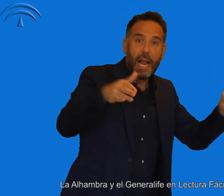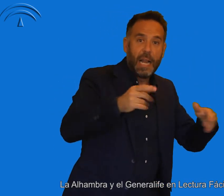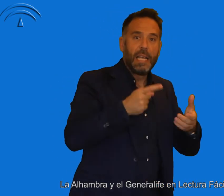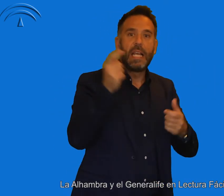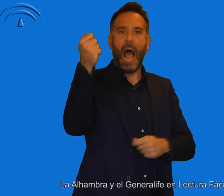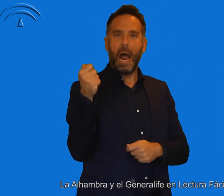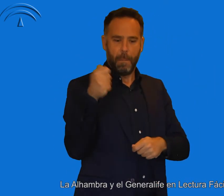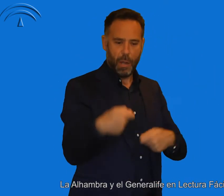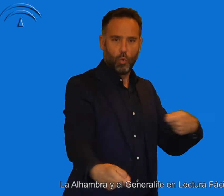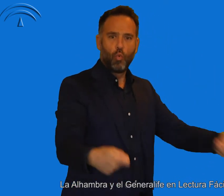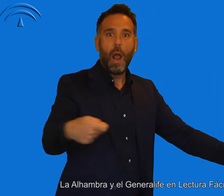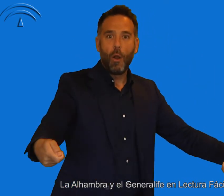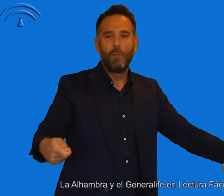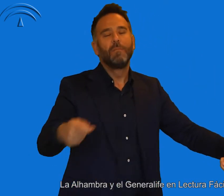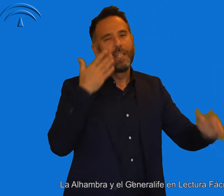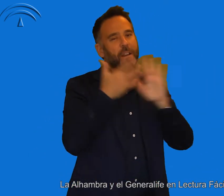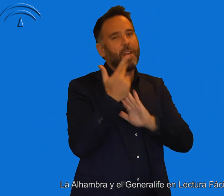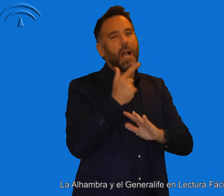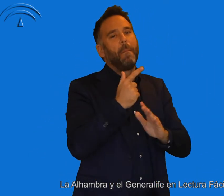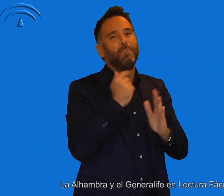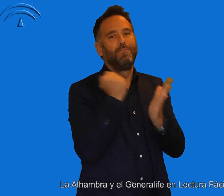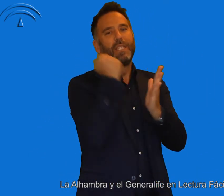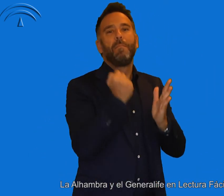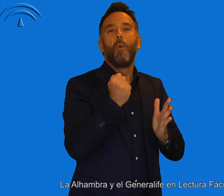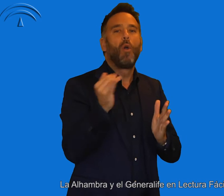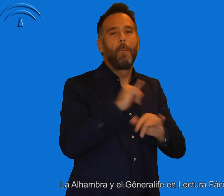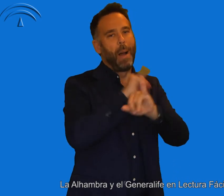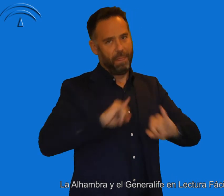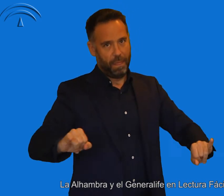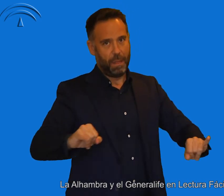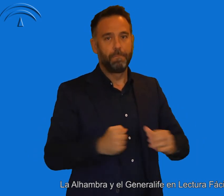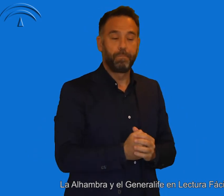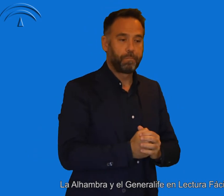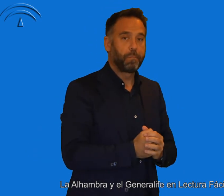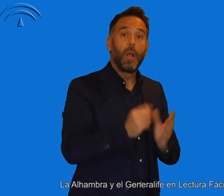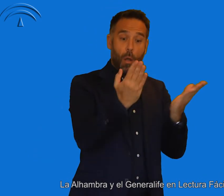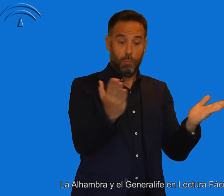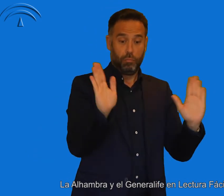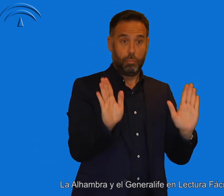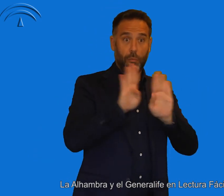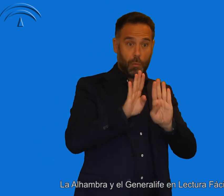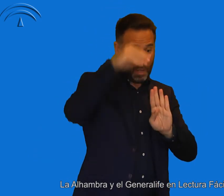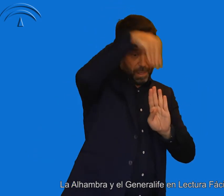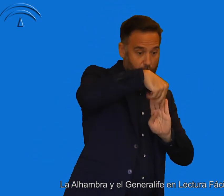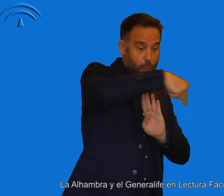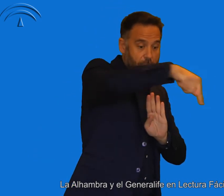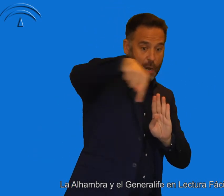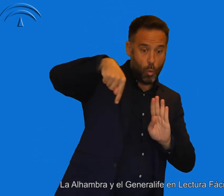suelo representan la paz. El patio interior es circular y está dentro de un edificio cuadrado.